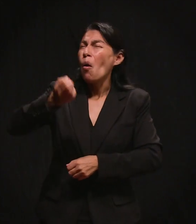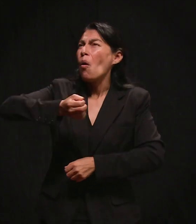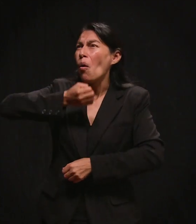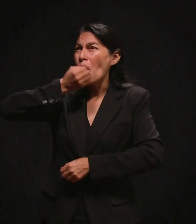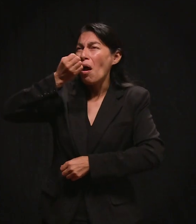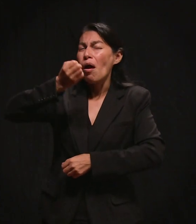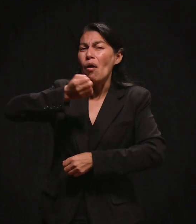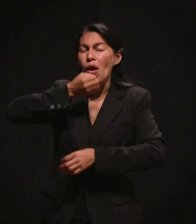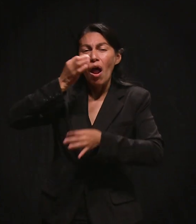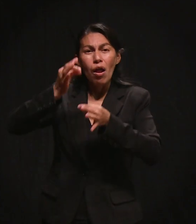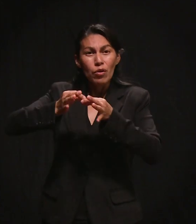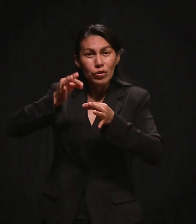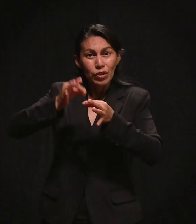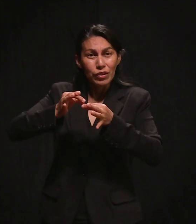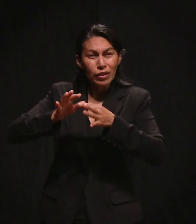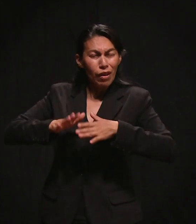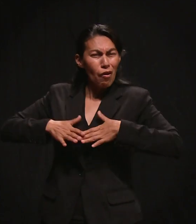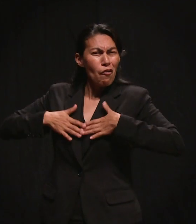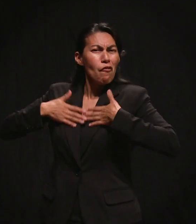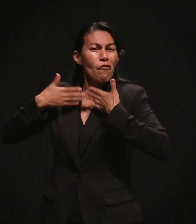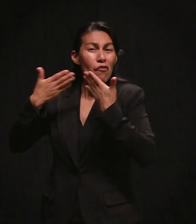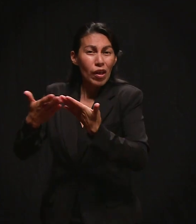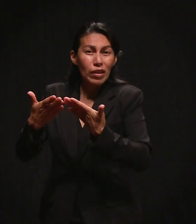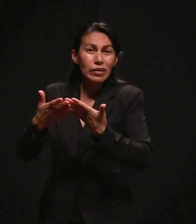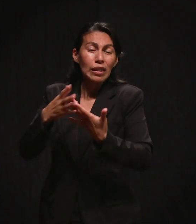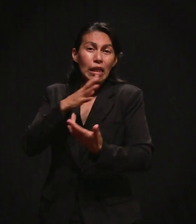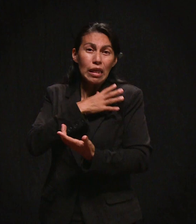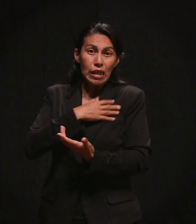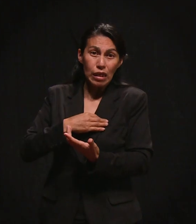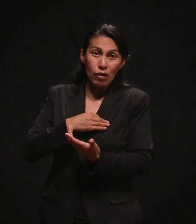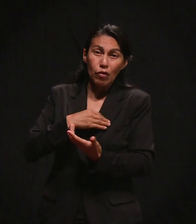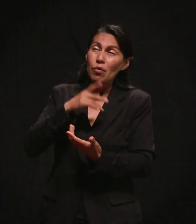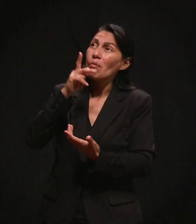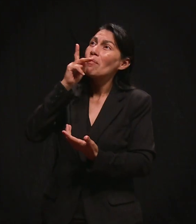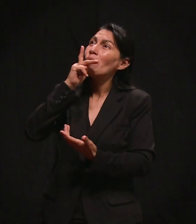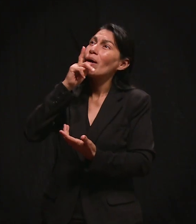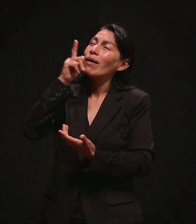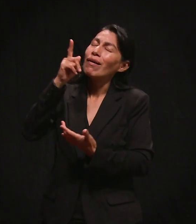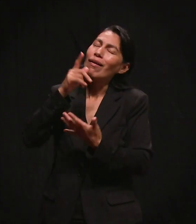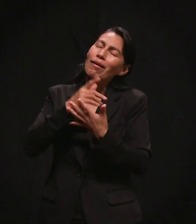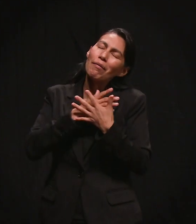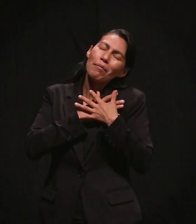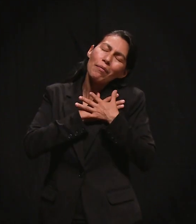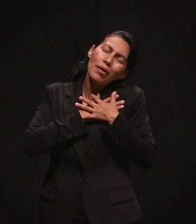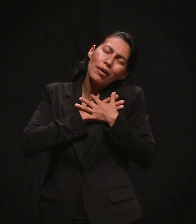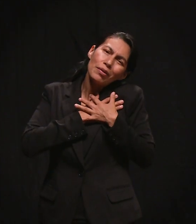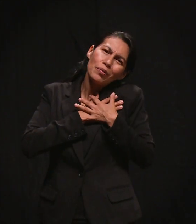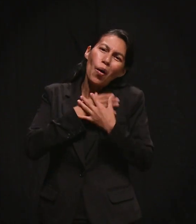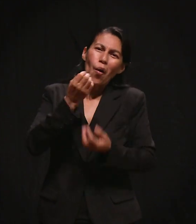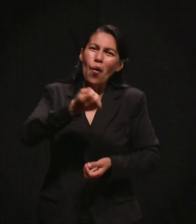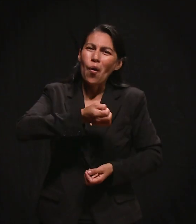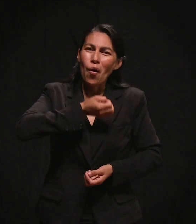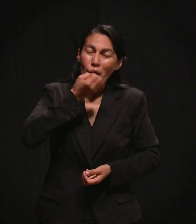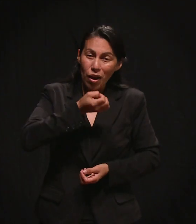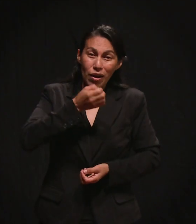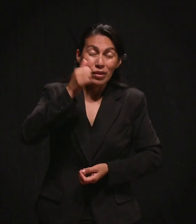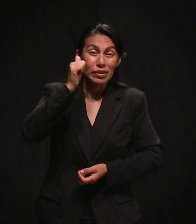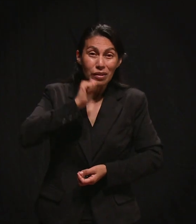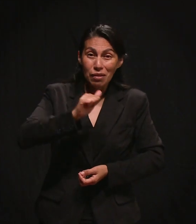su padre amante, siempre debemos orar. Y Él está dispuesto a